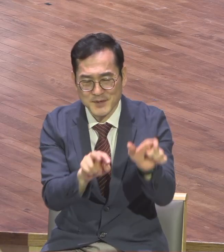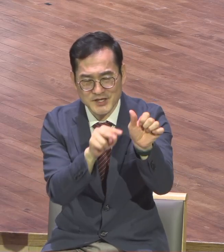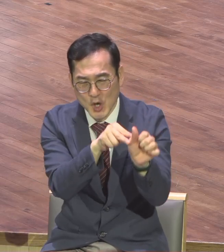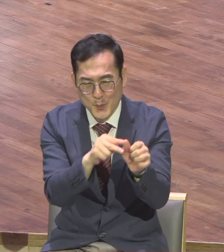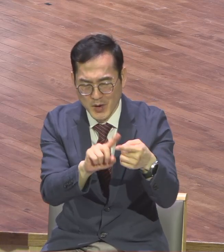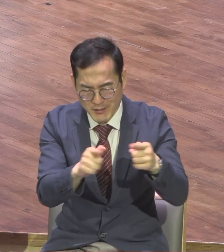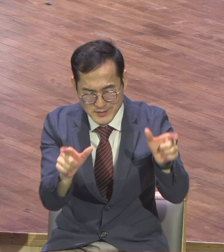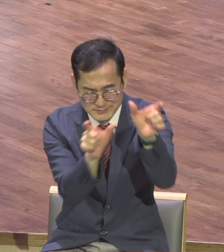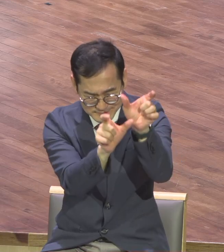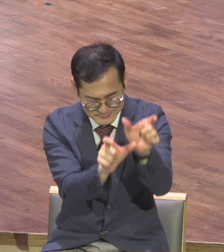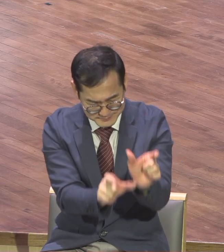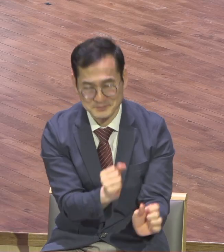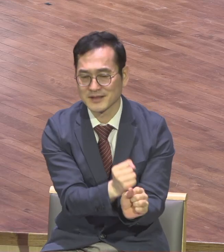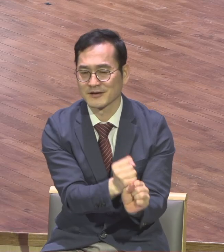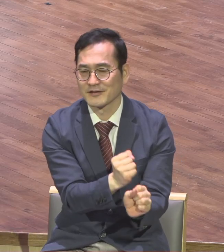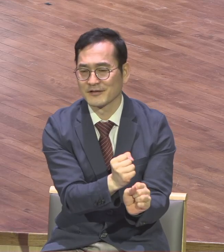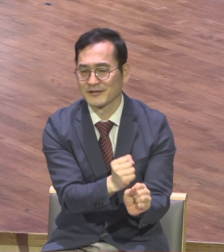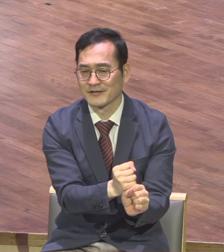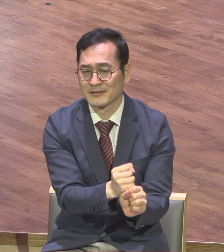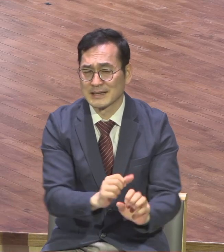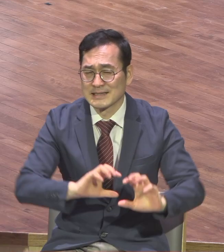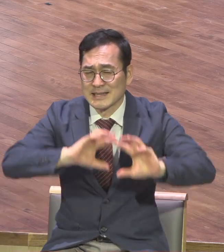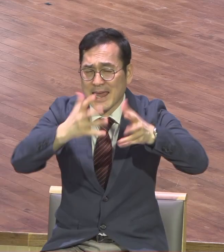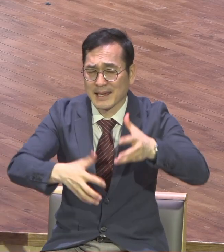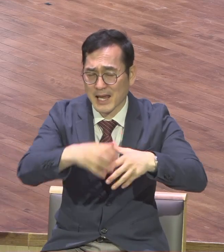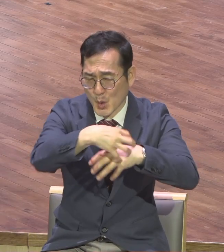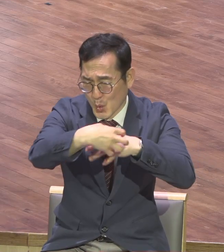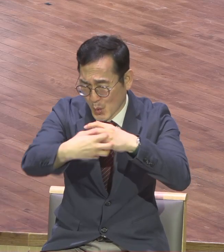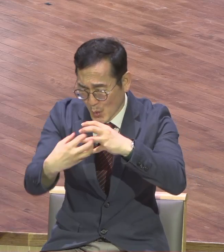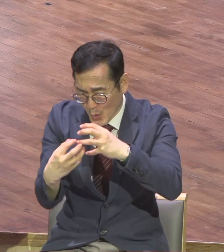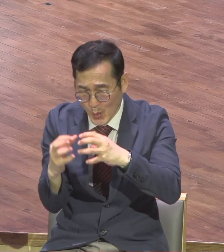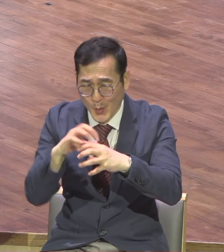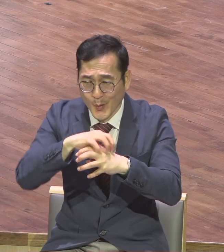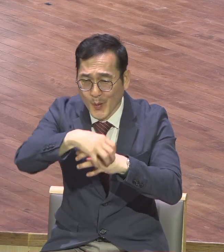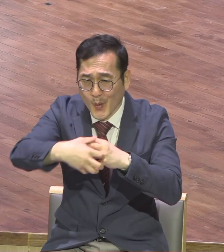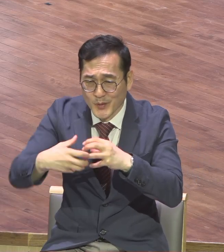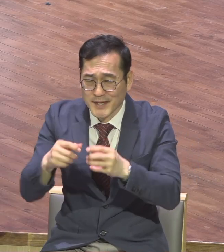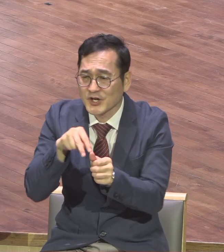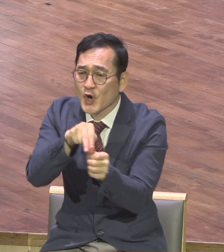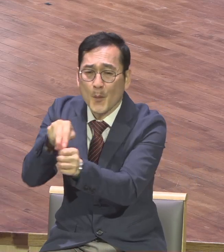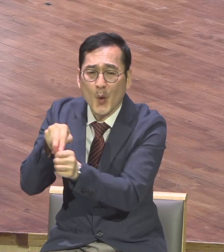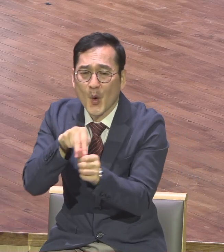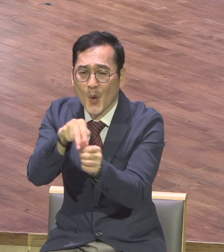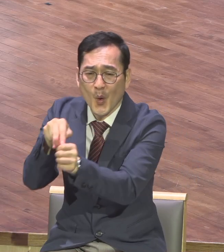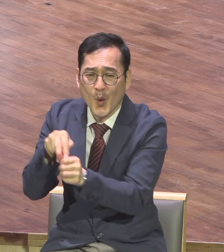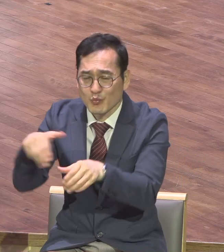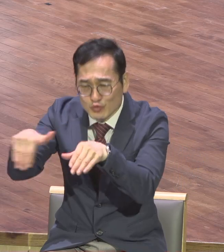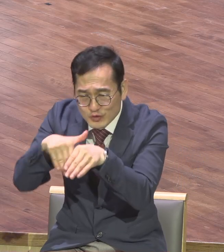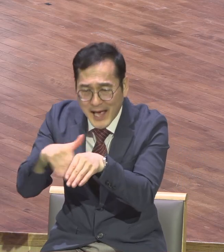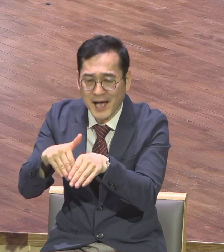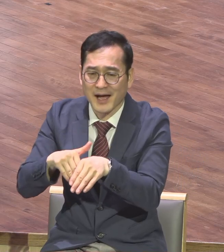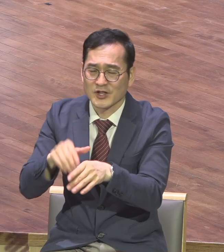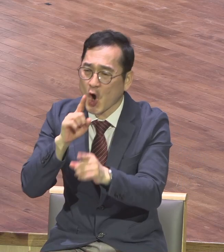그렇게 스케일 큰지 몰라. 전 세계를 아울러서 이거 정보를 알아야 되니까